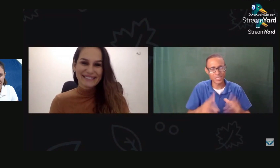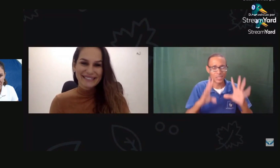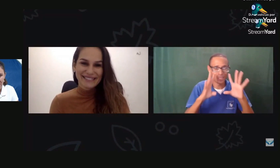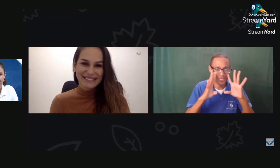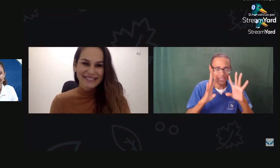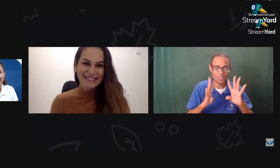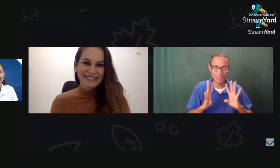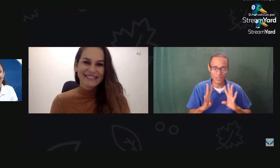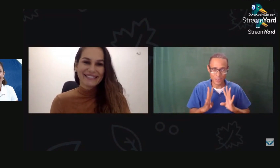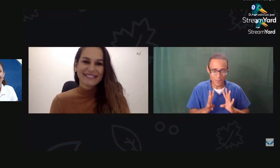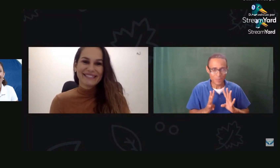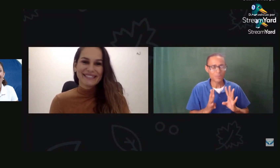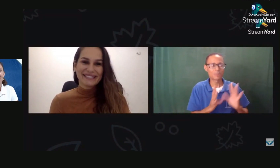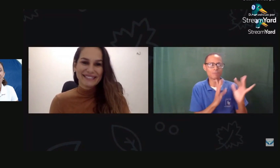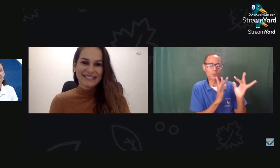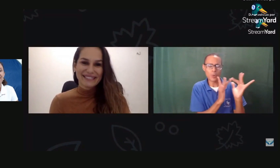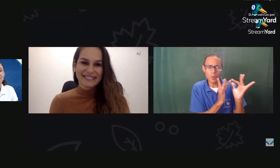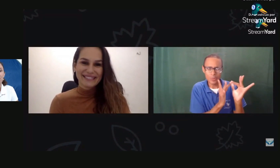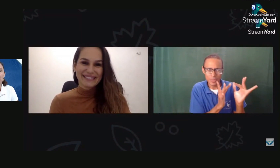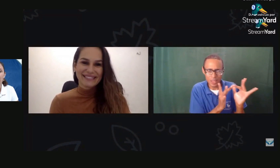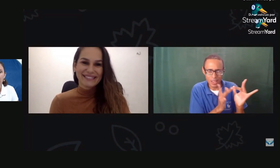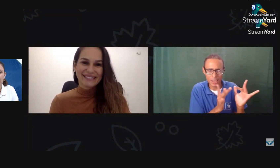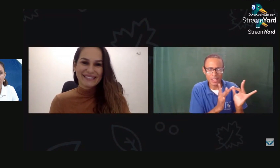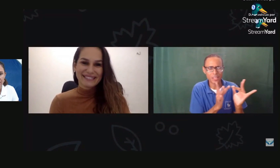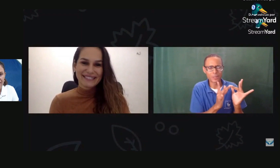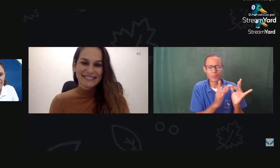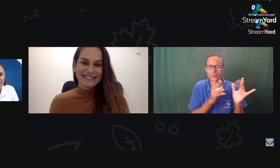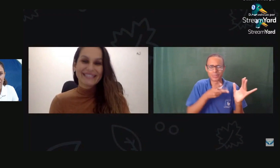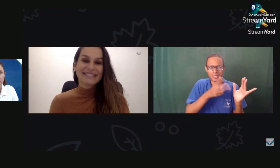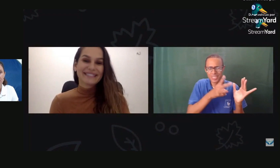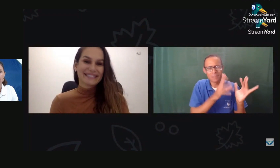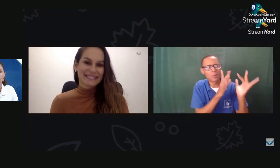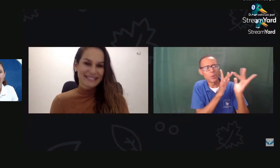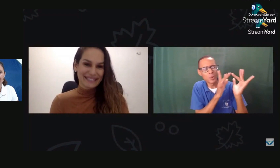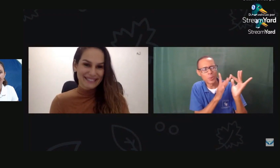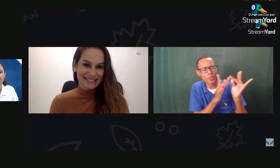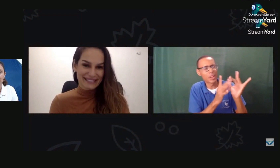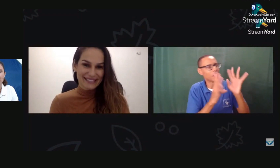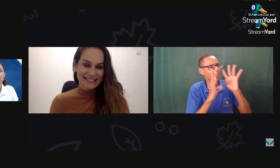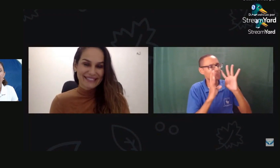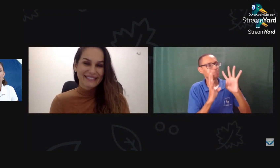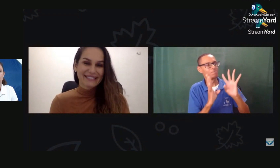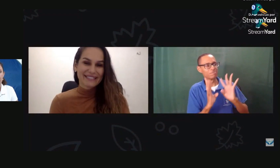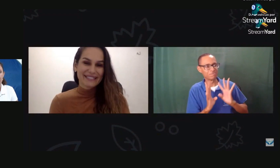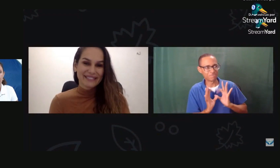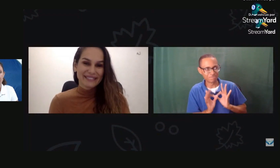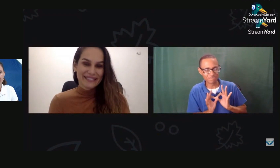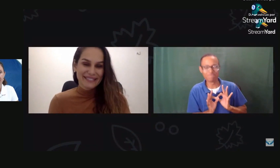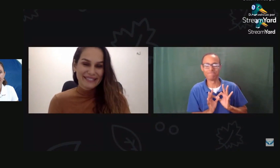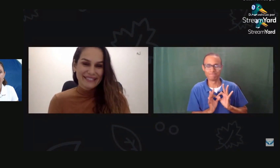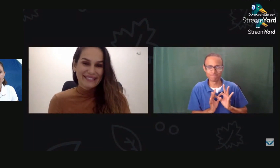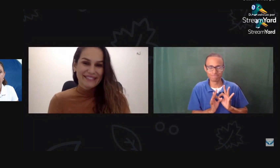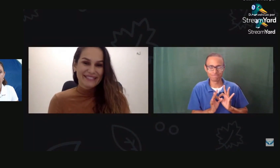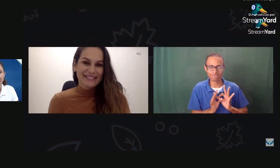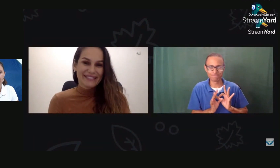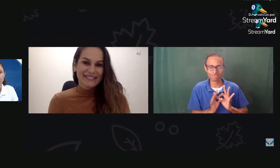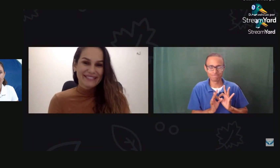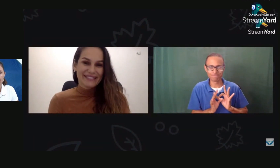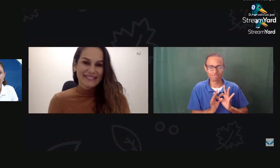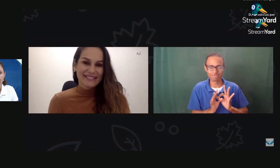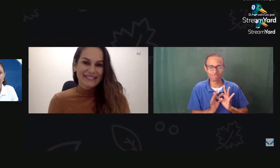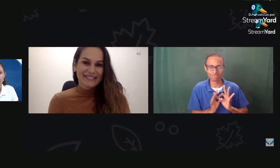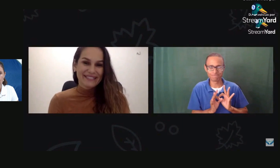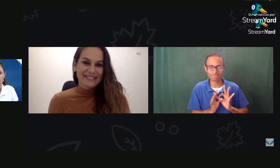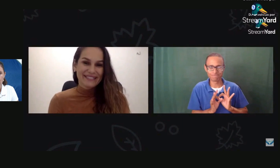bom mesmo, Vanessa. Eu agradeço muito pela sua atenção, seu contato, que nós possamos ter, então, esse